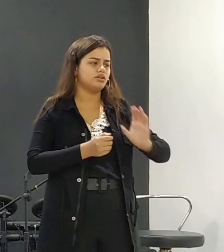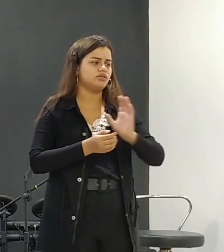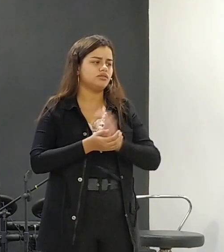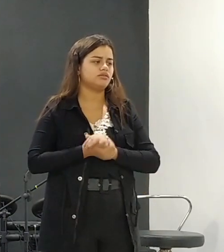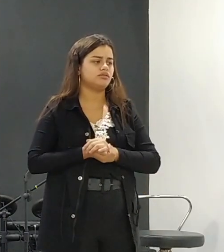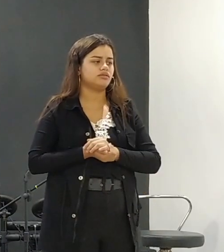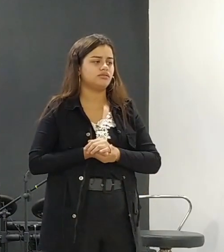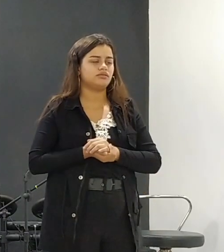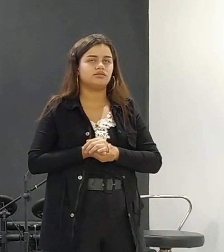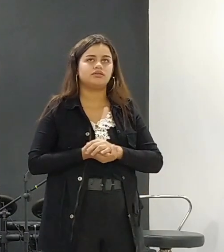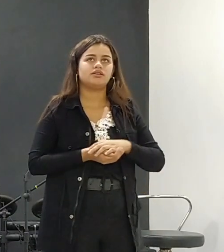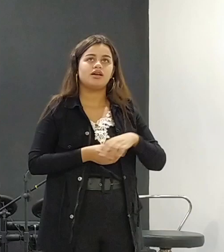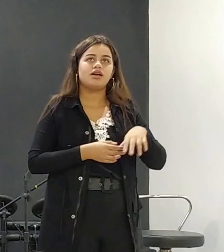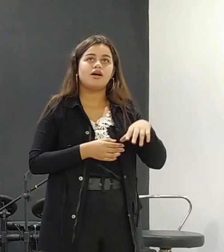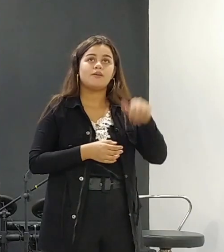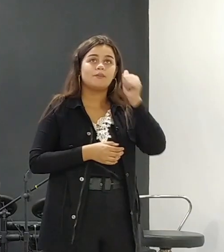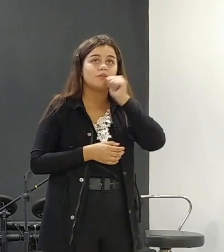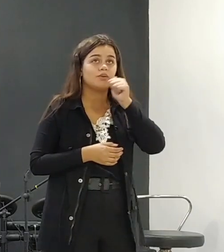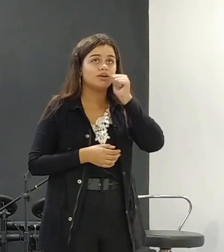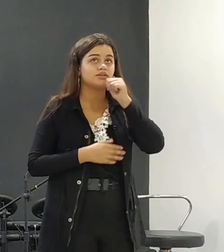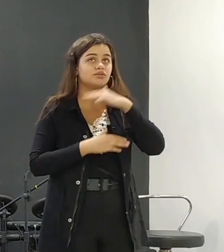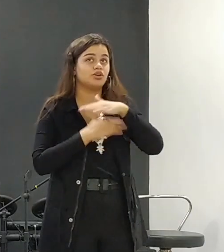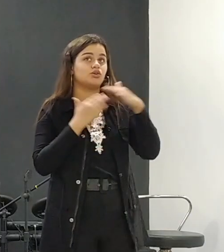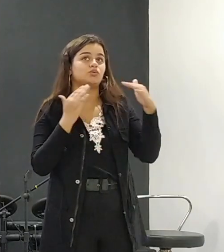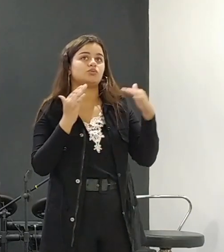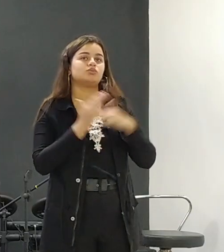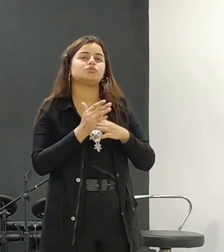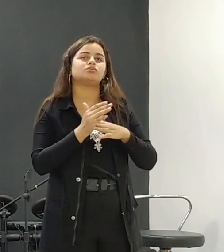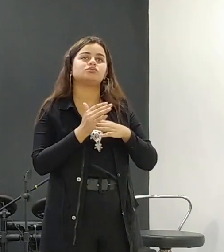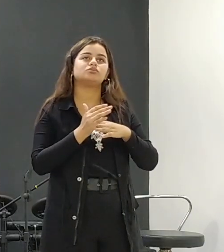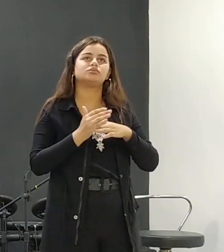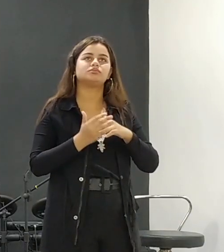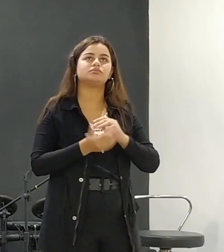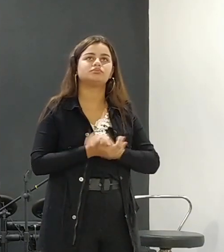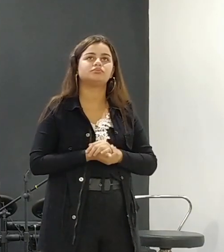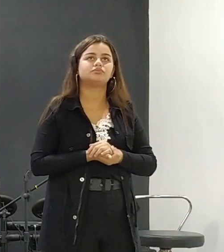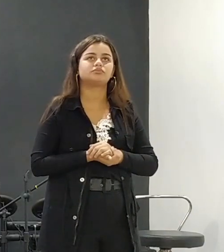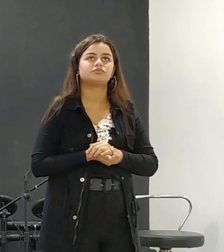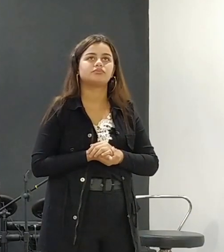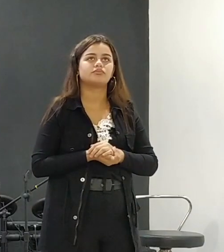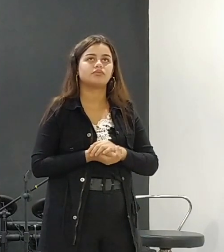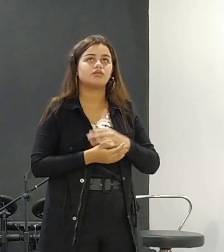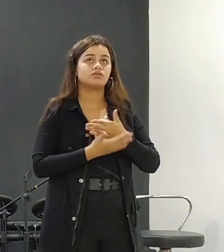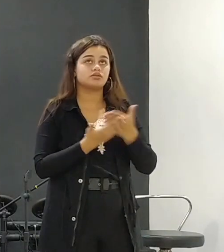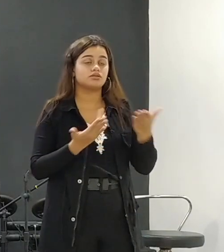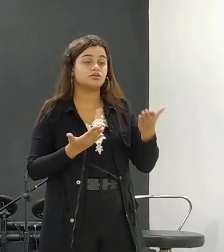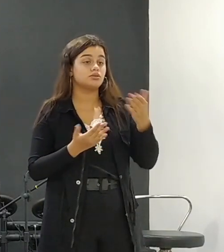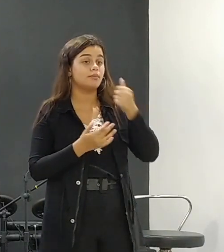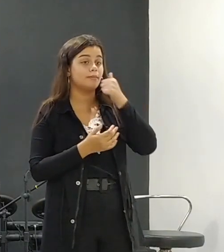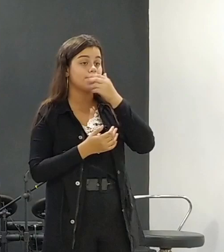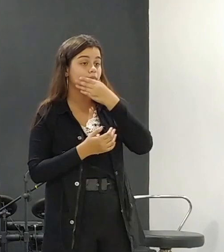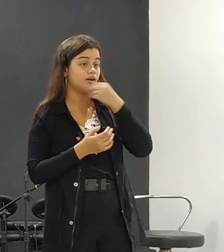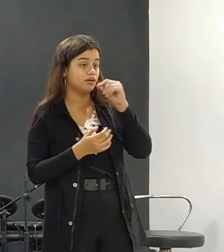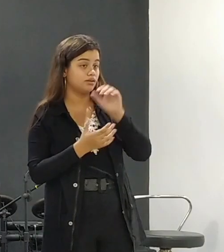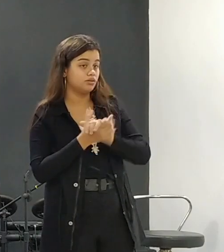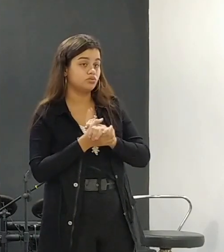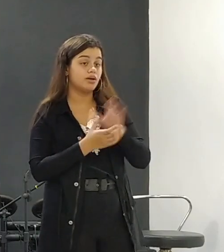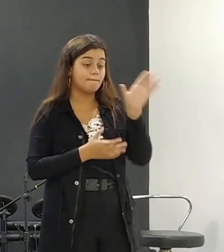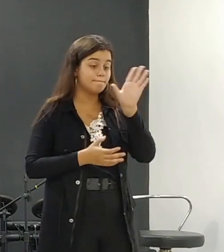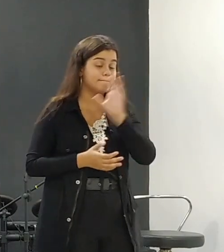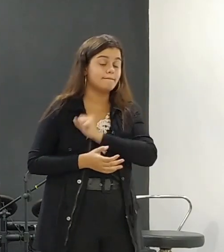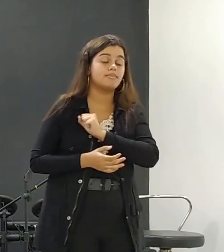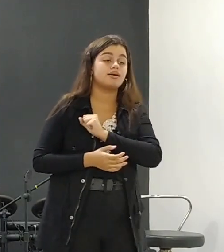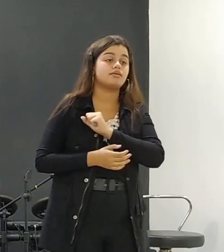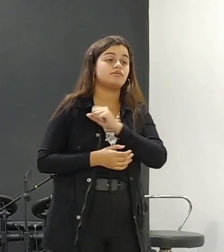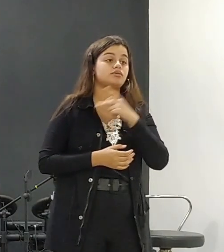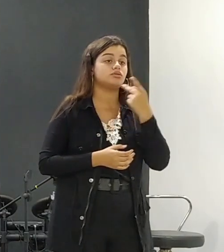as mulheres sejam em tudo sujeitas aos seus maridos. Vós, maridos, amai vossas mulheres, como também